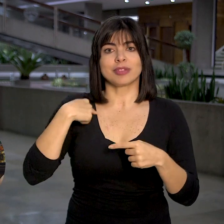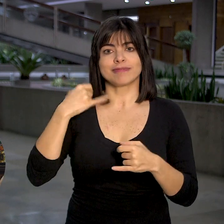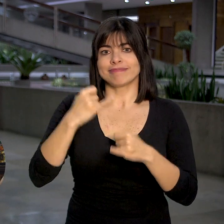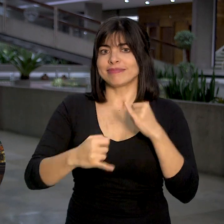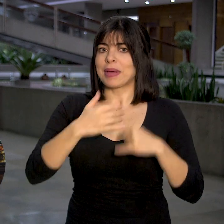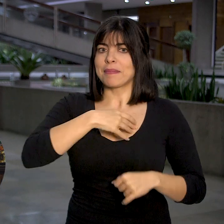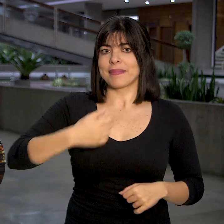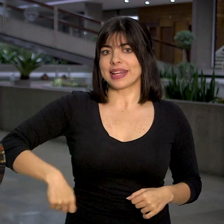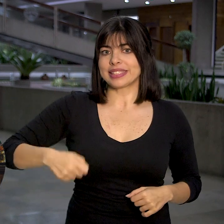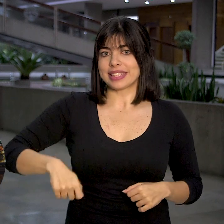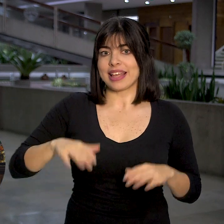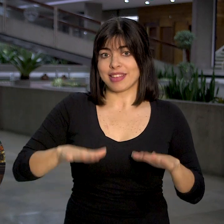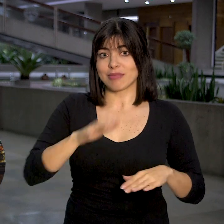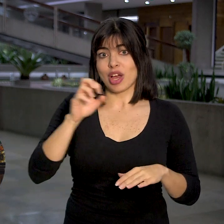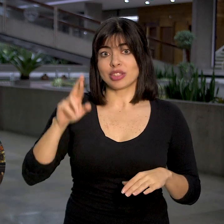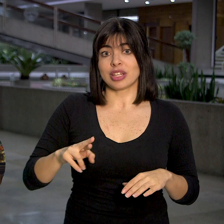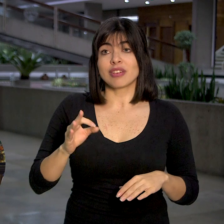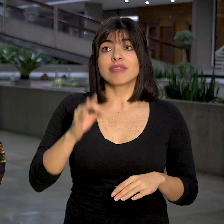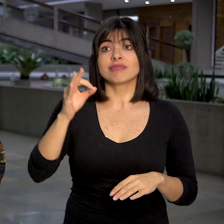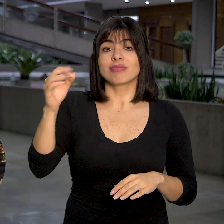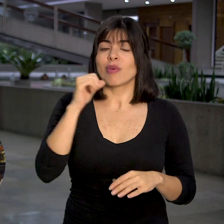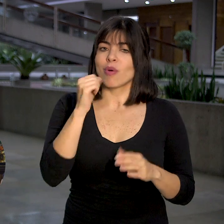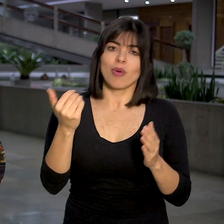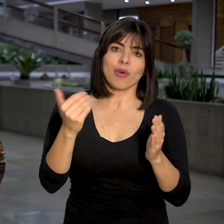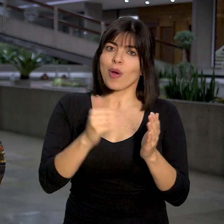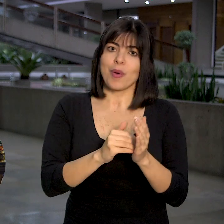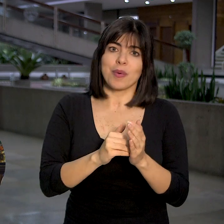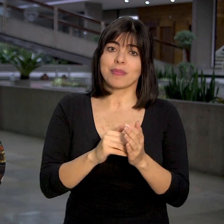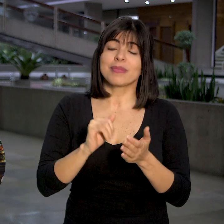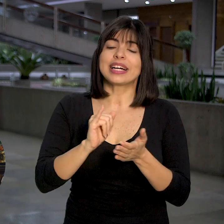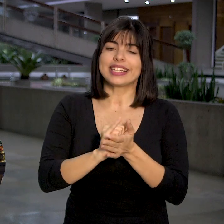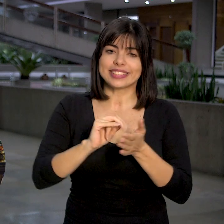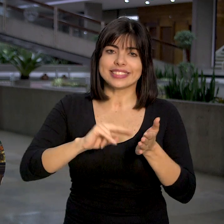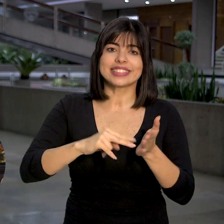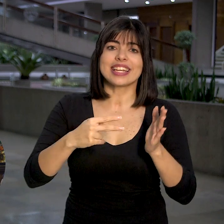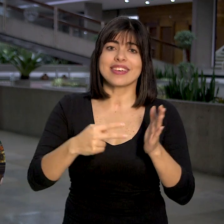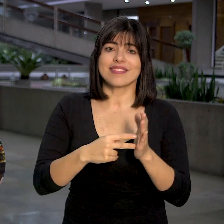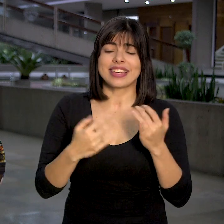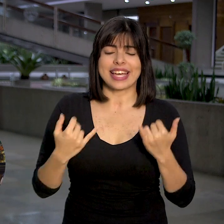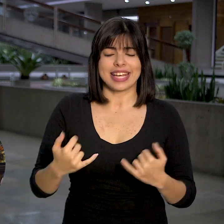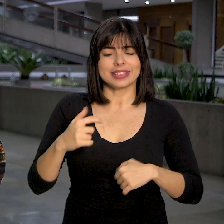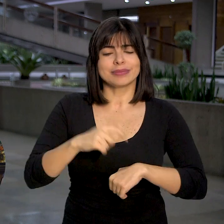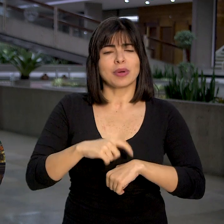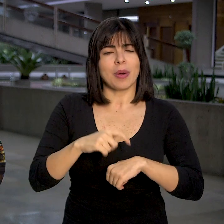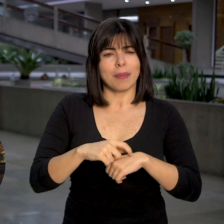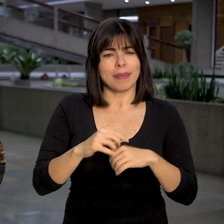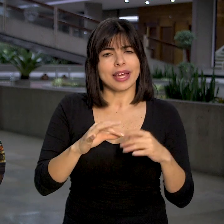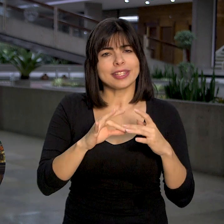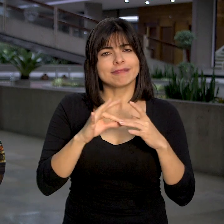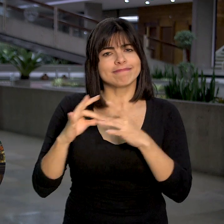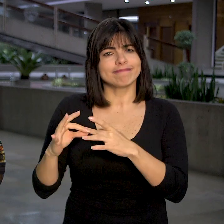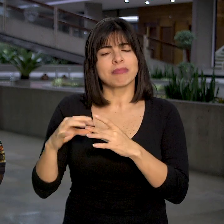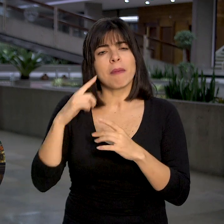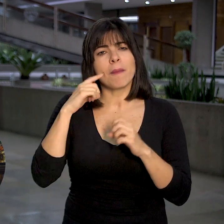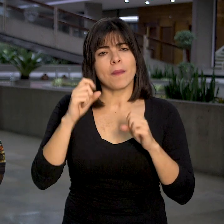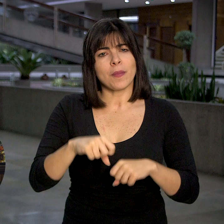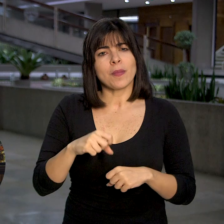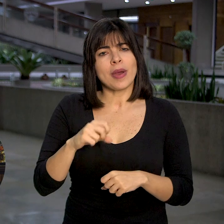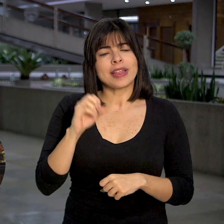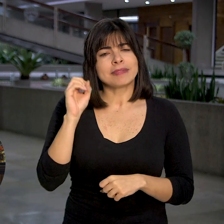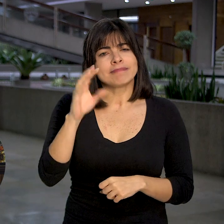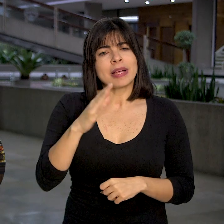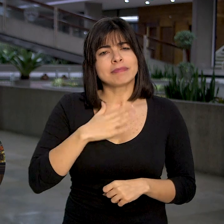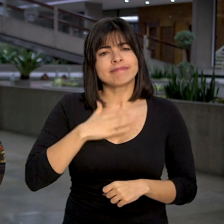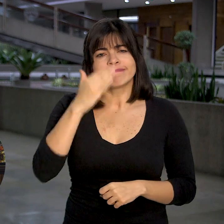Rica para no volver. Y esto significa que esta es una ocasión especial para hacerles llegar un saludo